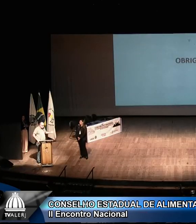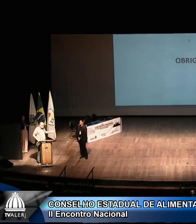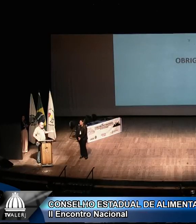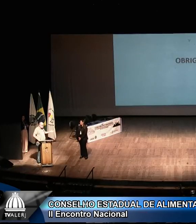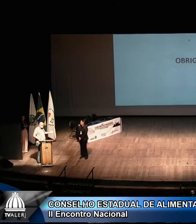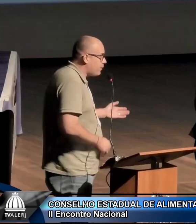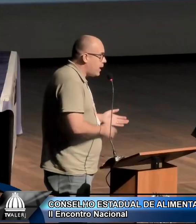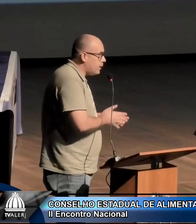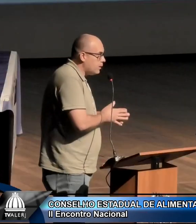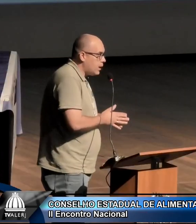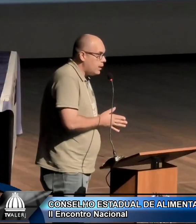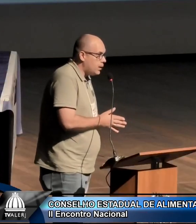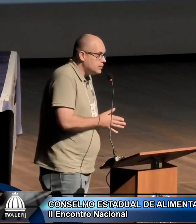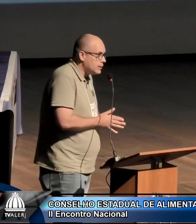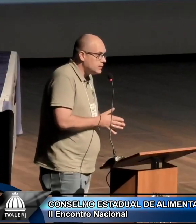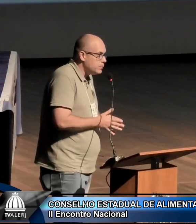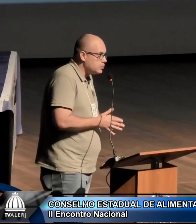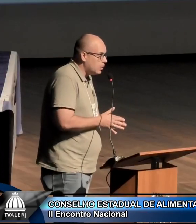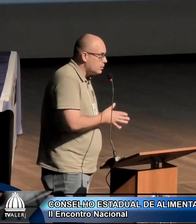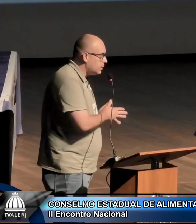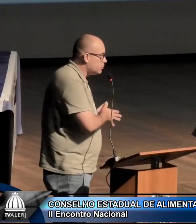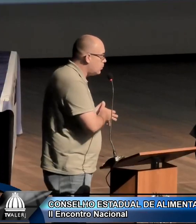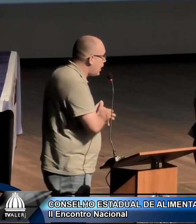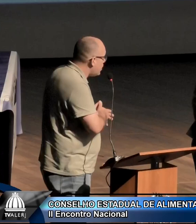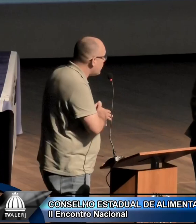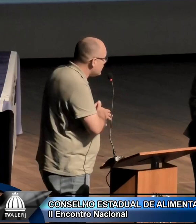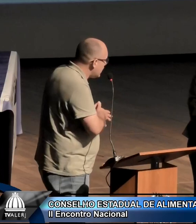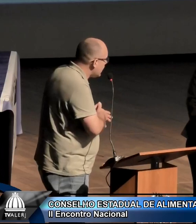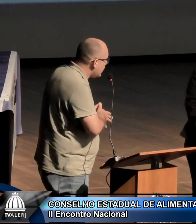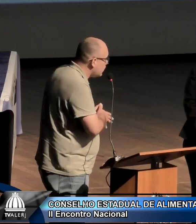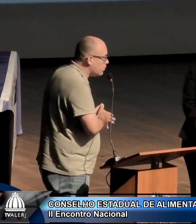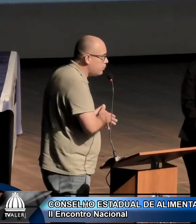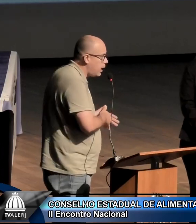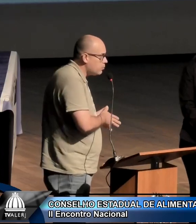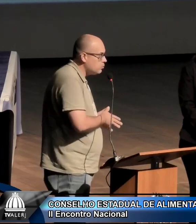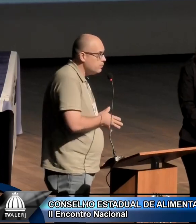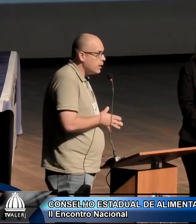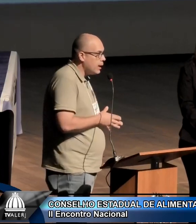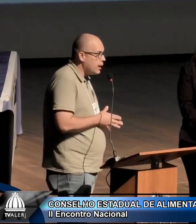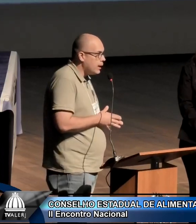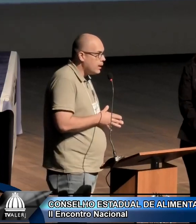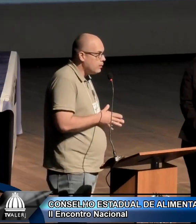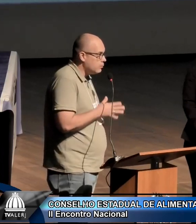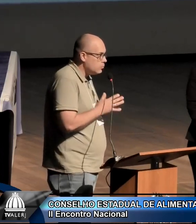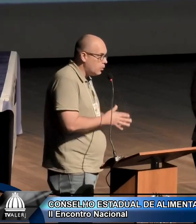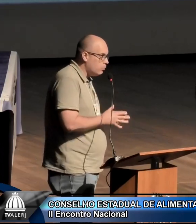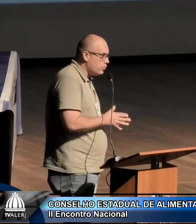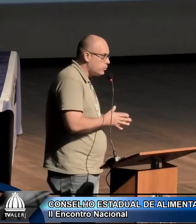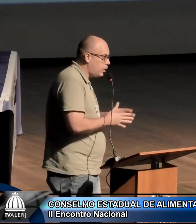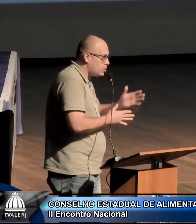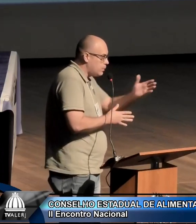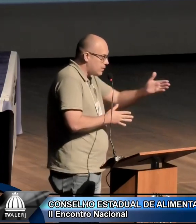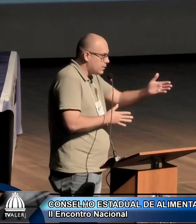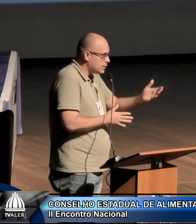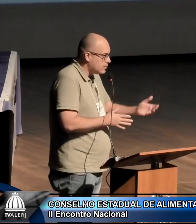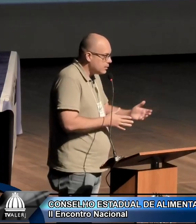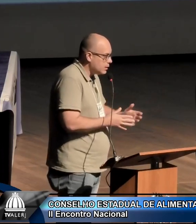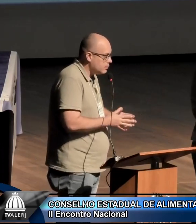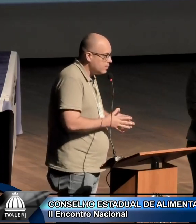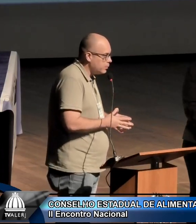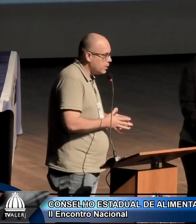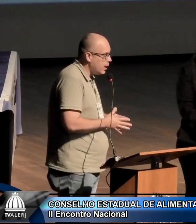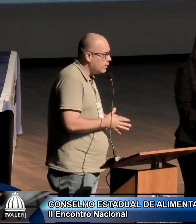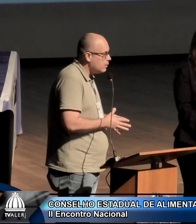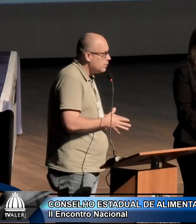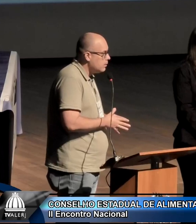eu vou pedir para Érica ficar eu acho que é assim pessoal nós temos um horário para entregar aqui o espaço é São só chamar Sandra